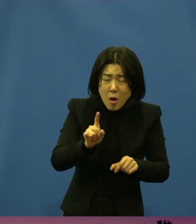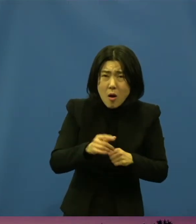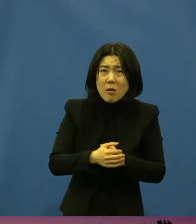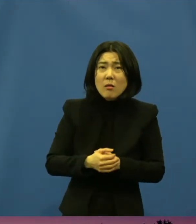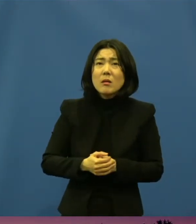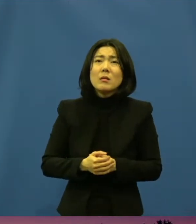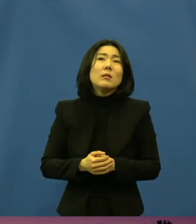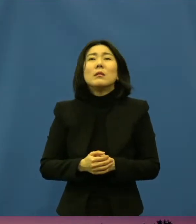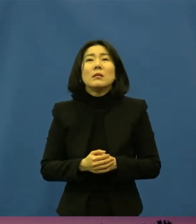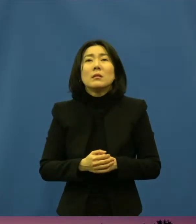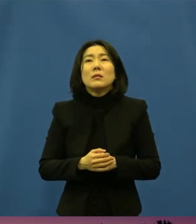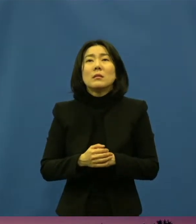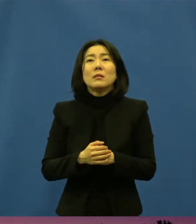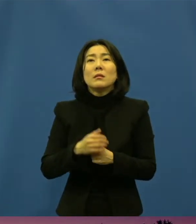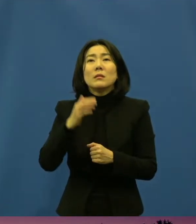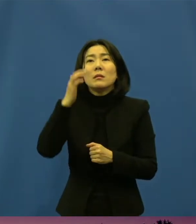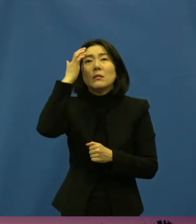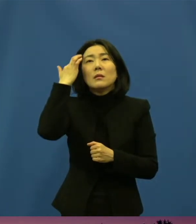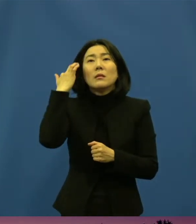서서히